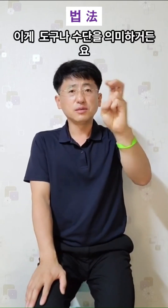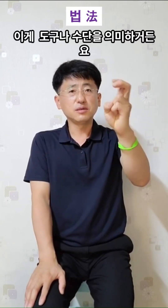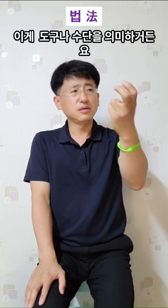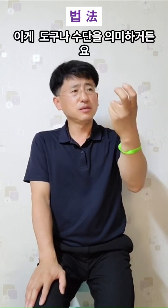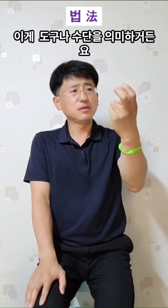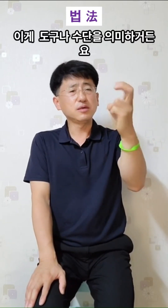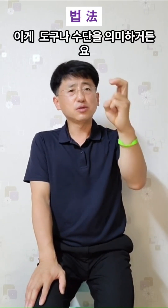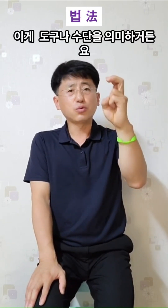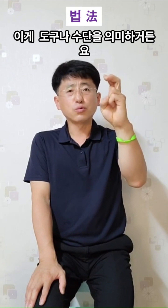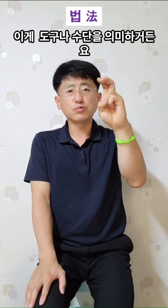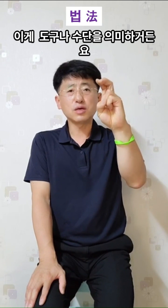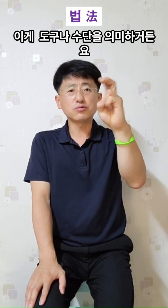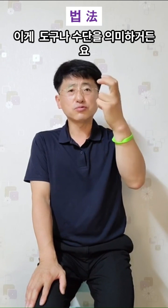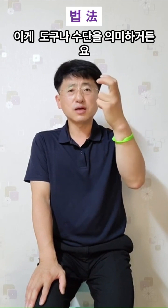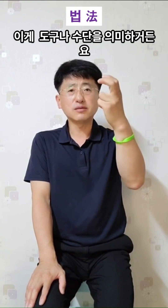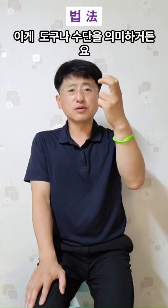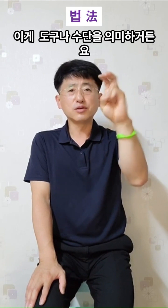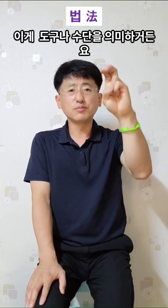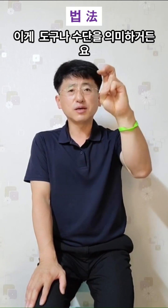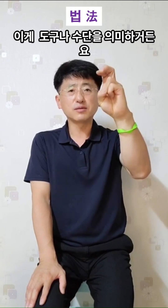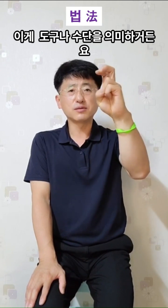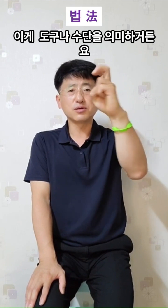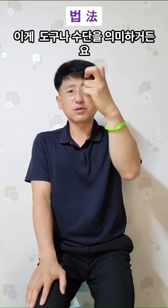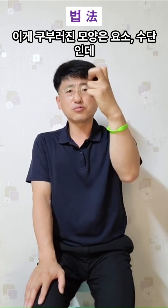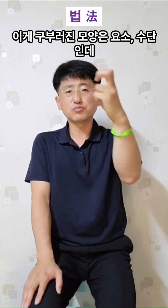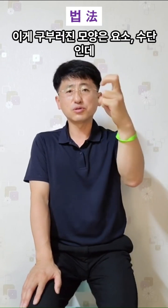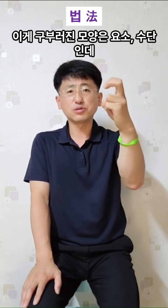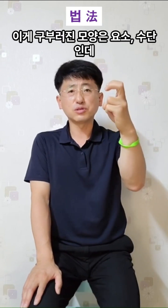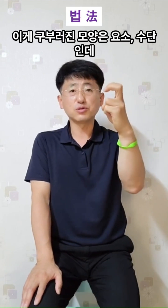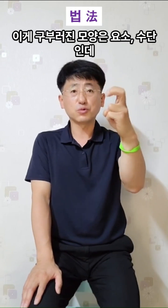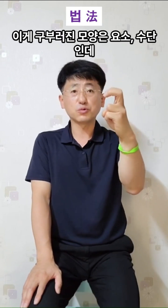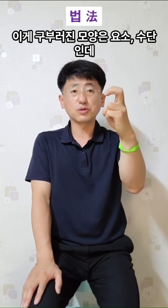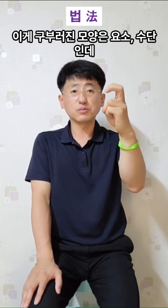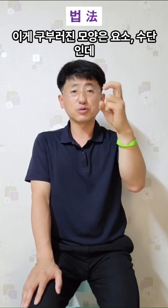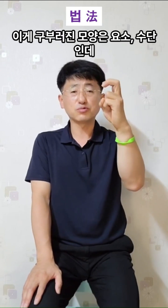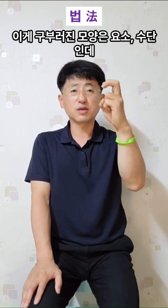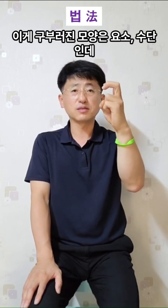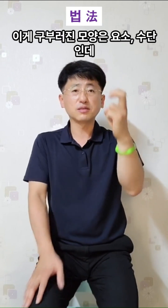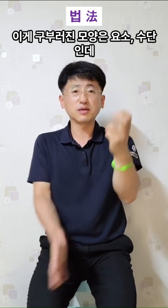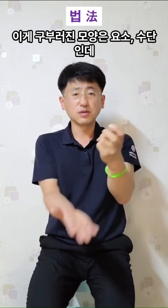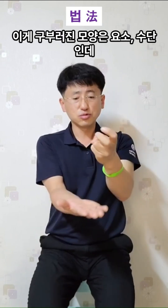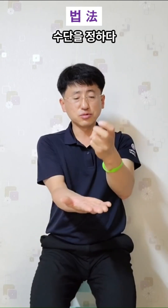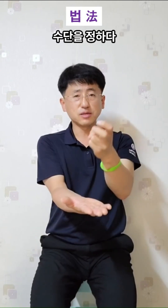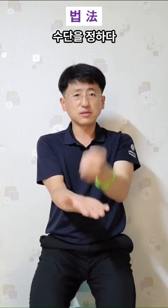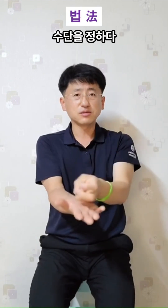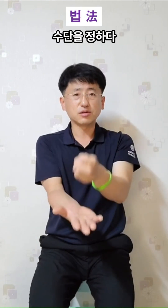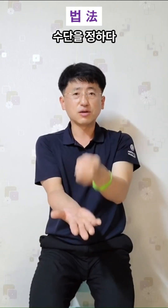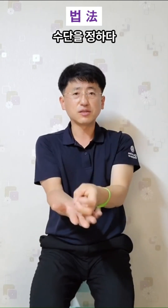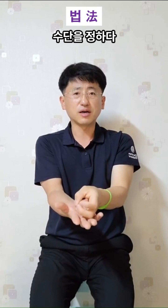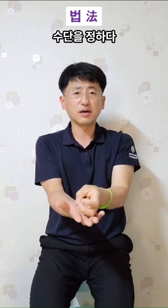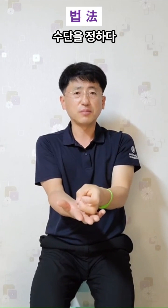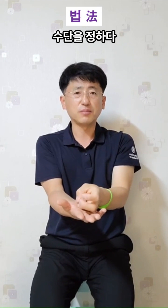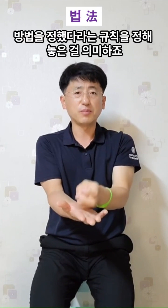이게 이제 도구나 수단을 의미하거든요. 이게 구부러진 요 손이 수단인데, 수단을 정하다.